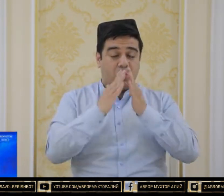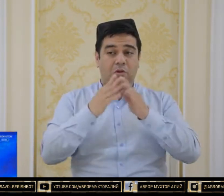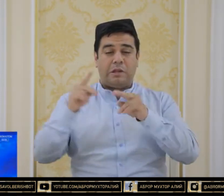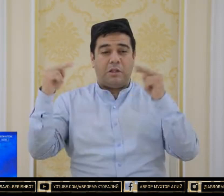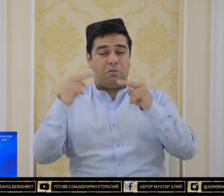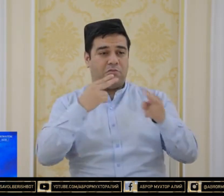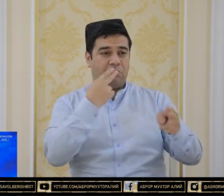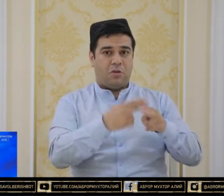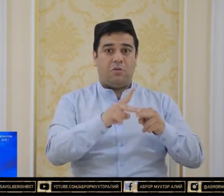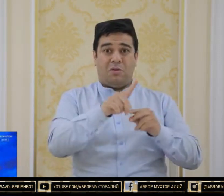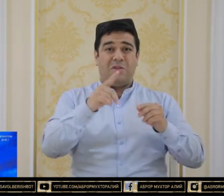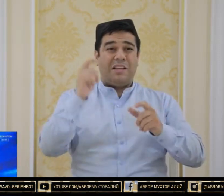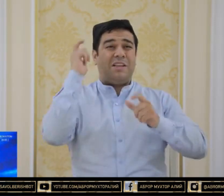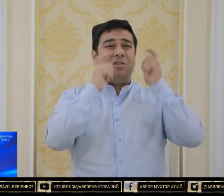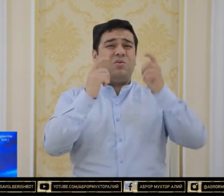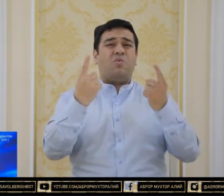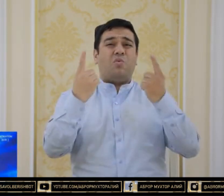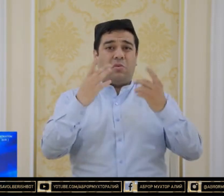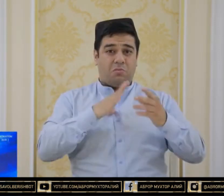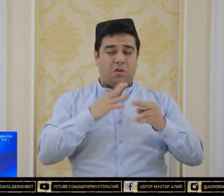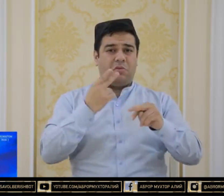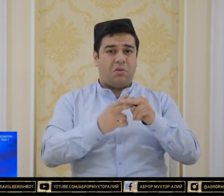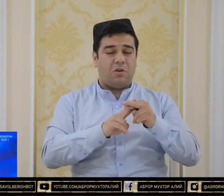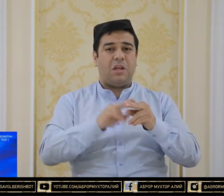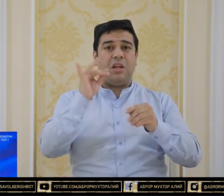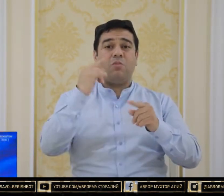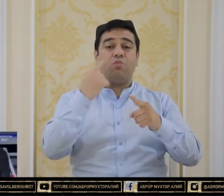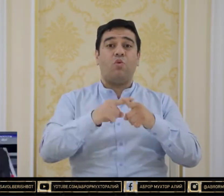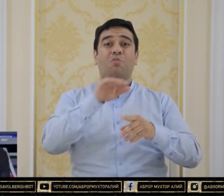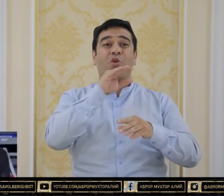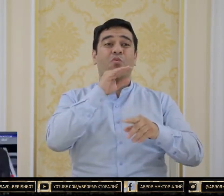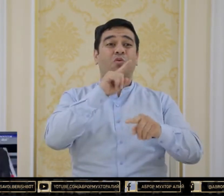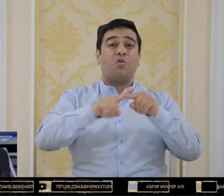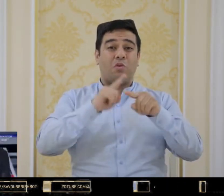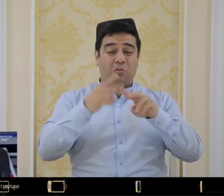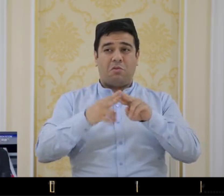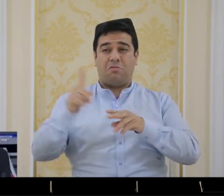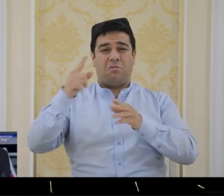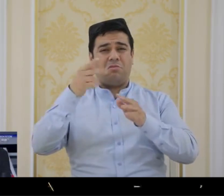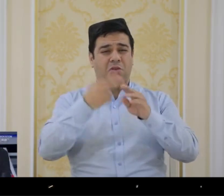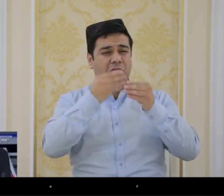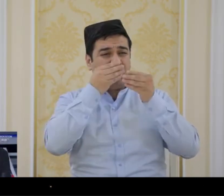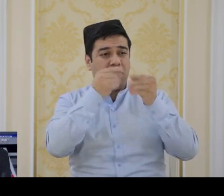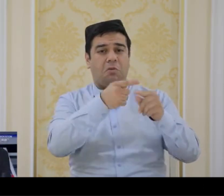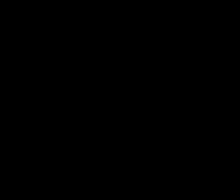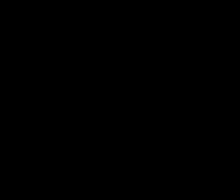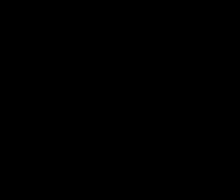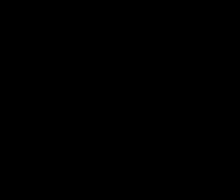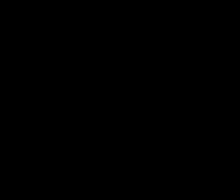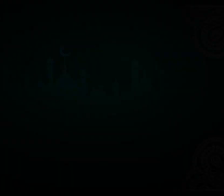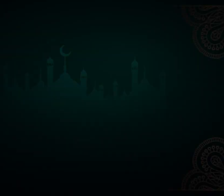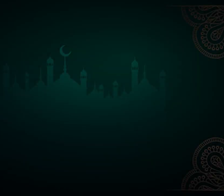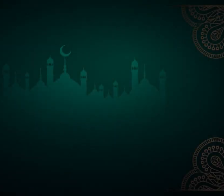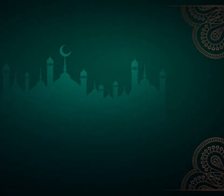büzüldü. Magistraturanı bitirgen bu ise. Doktoranturanı. Doktoranturanı ertege milleti takdirini mi buladı?